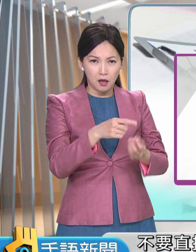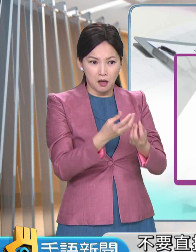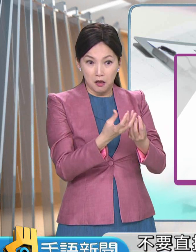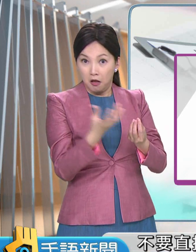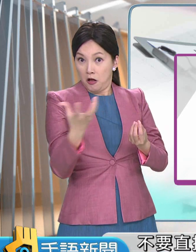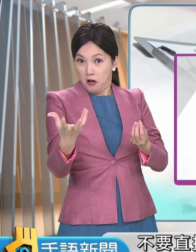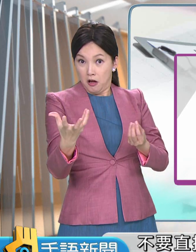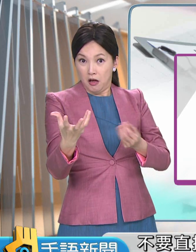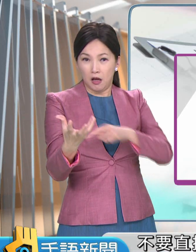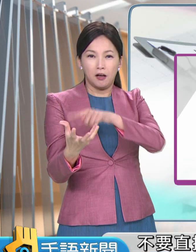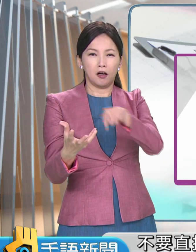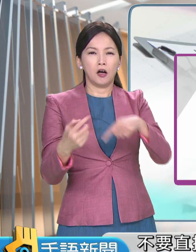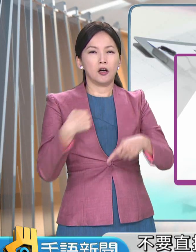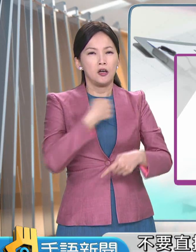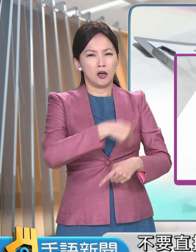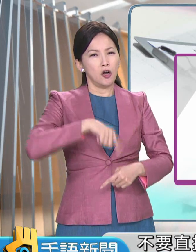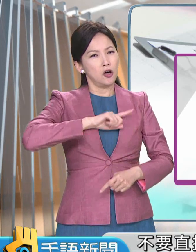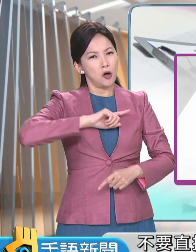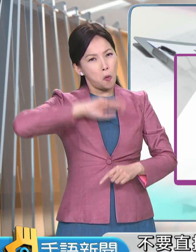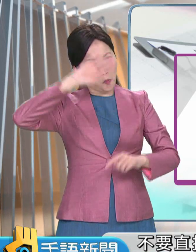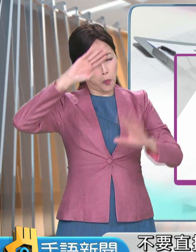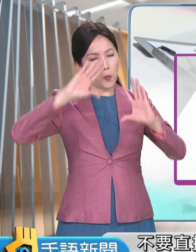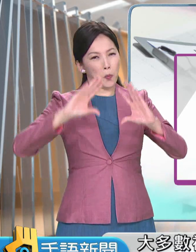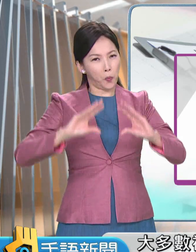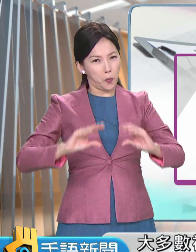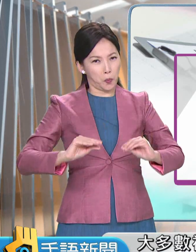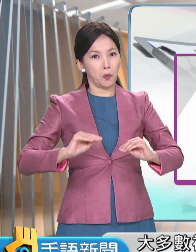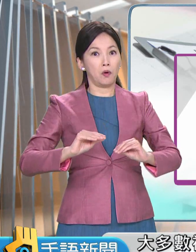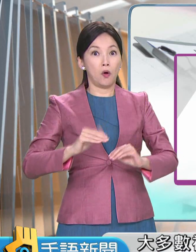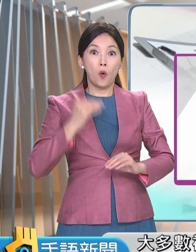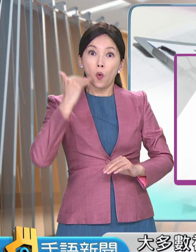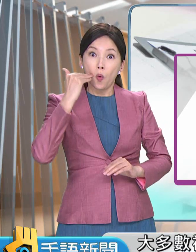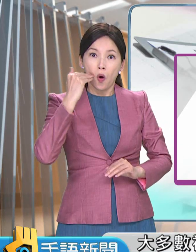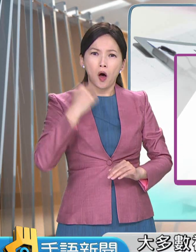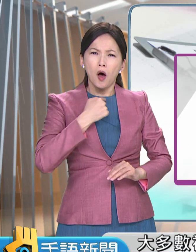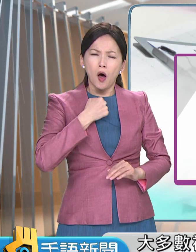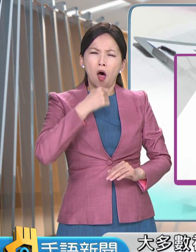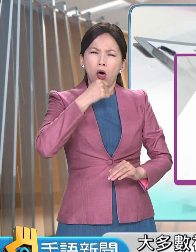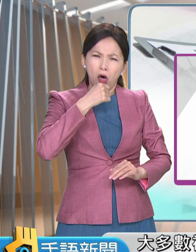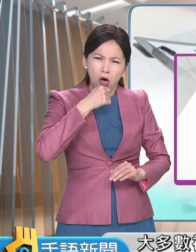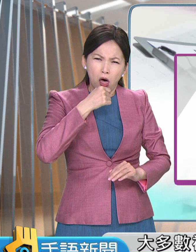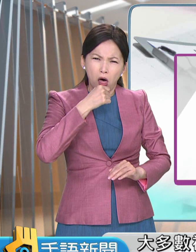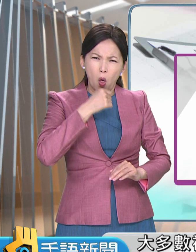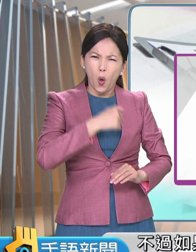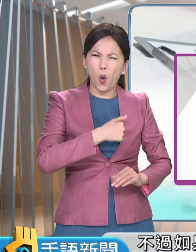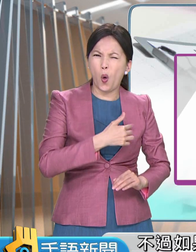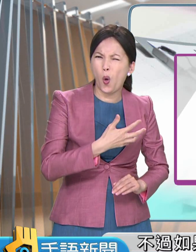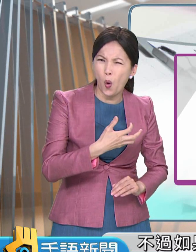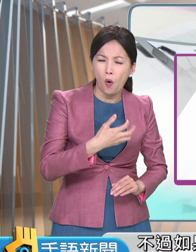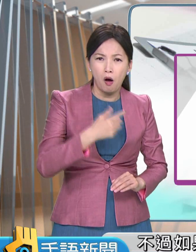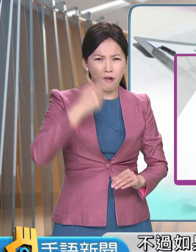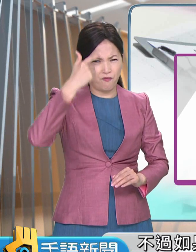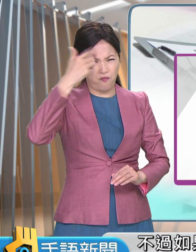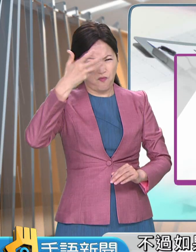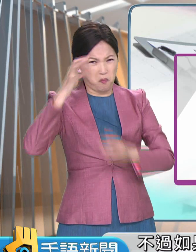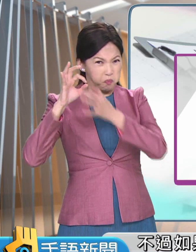用手掌阻挡。大多数被感染的人可以自行痊愈，不过如果出现咳嗽合并胸